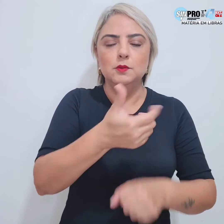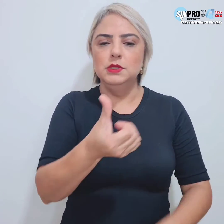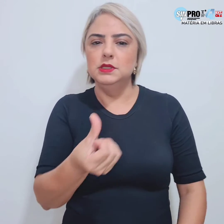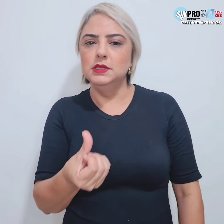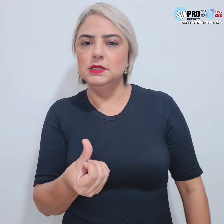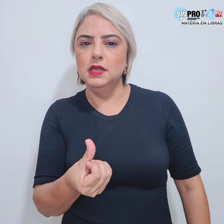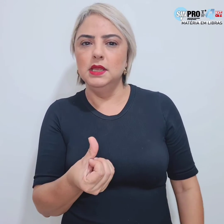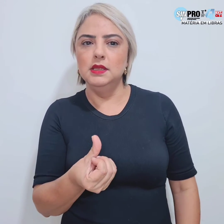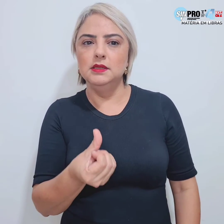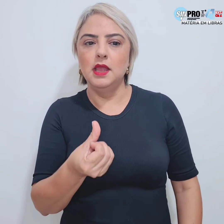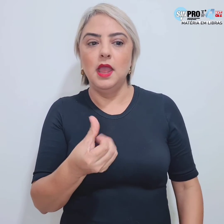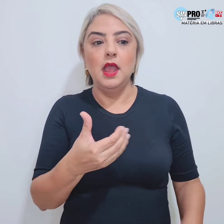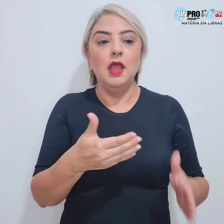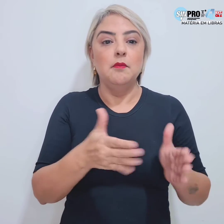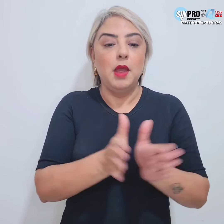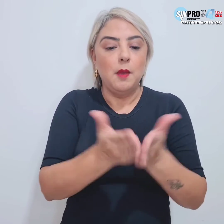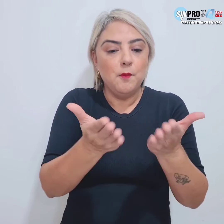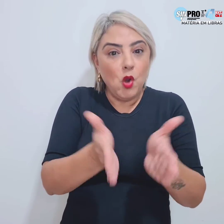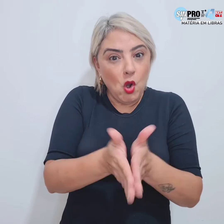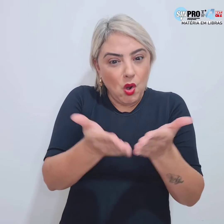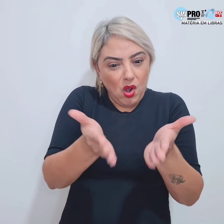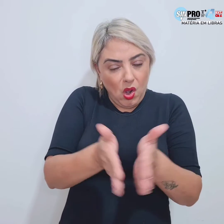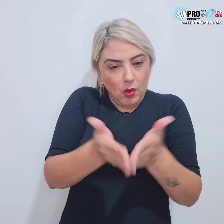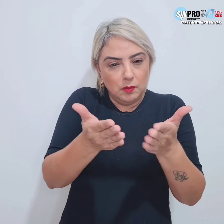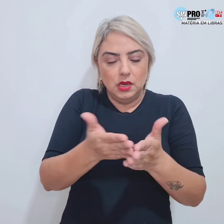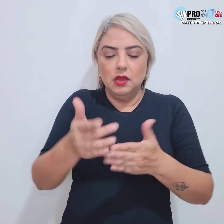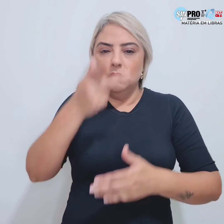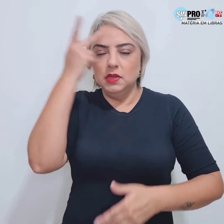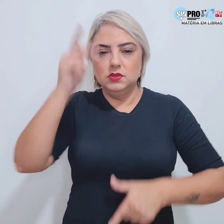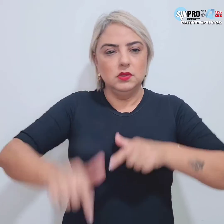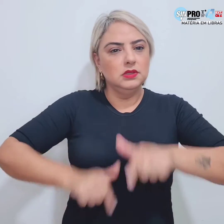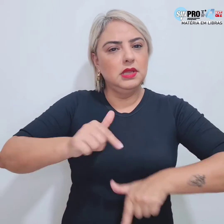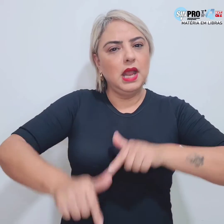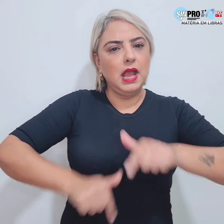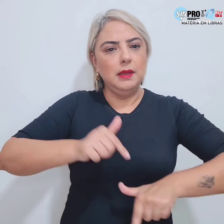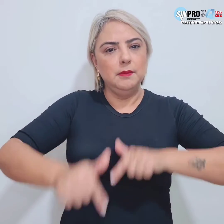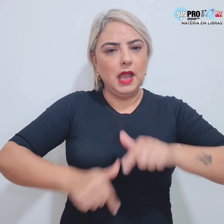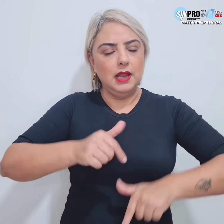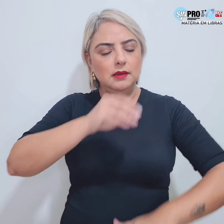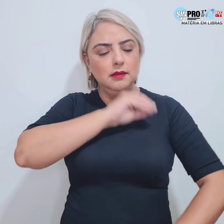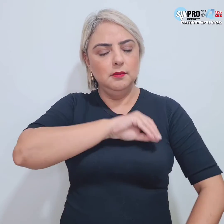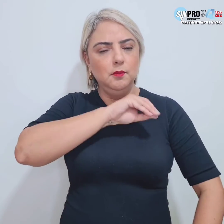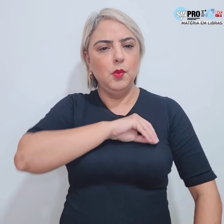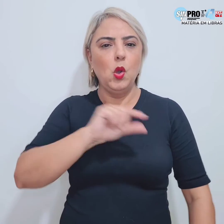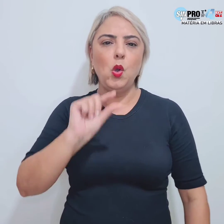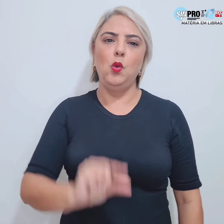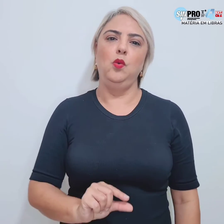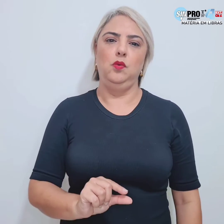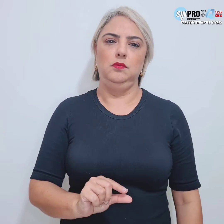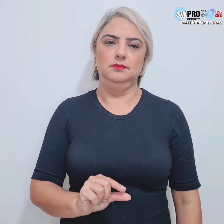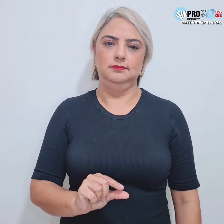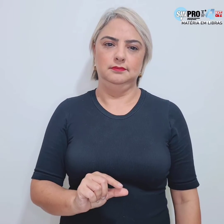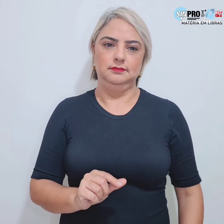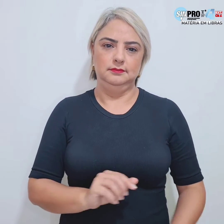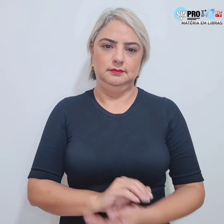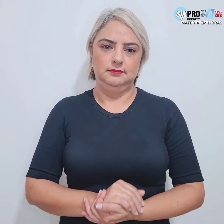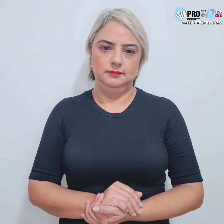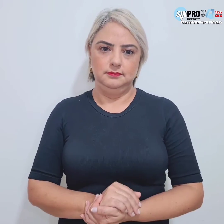para empobrecer trabalhadores assalariados ou não. E